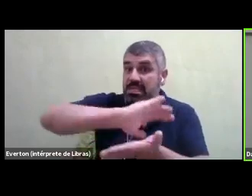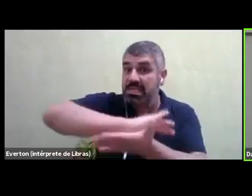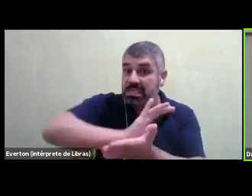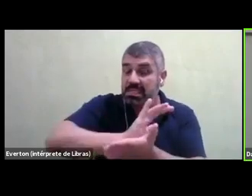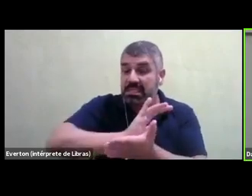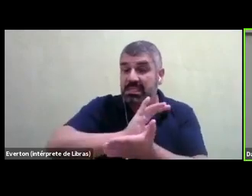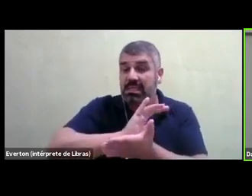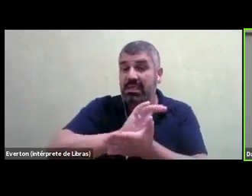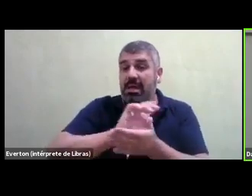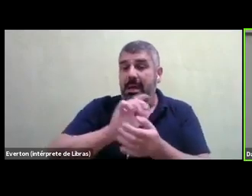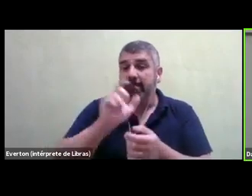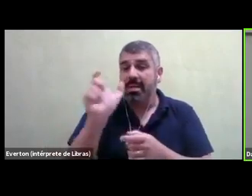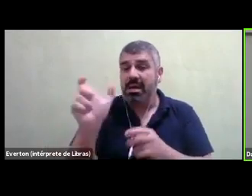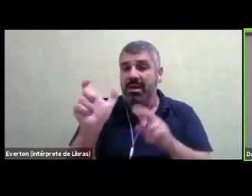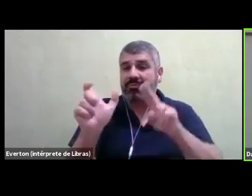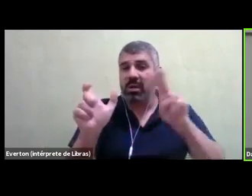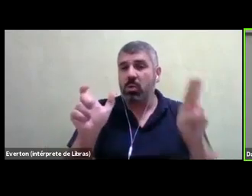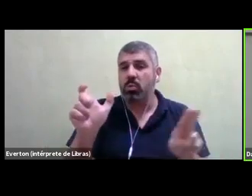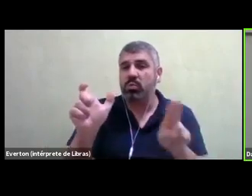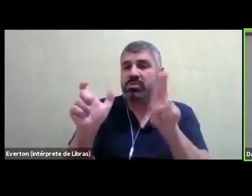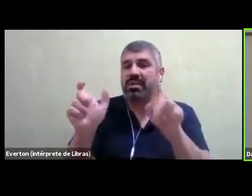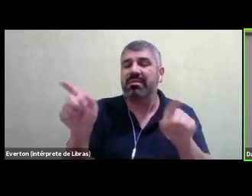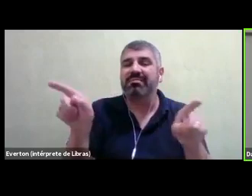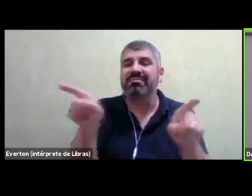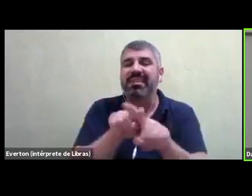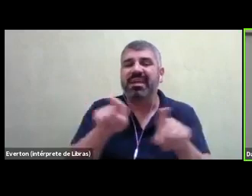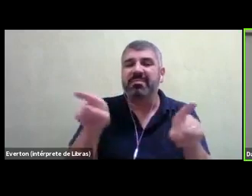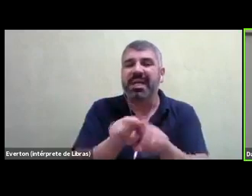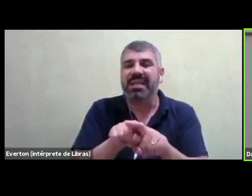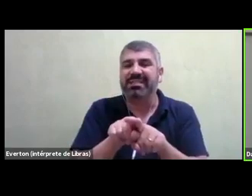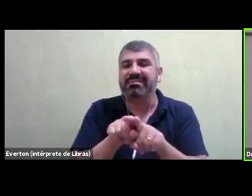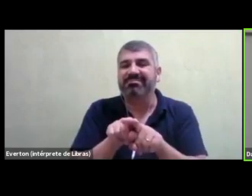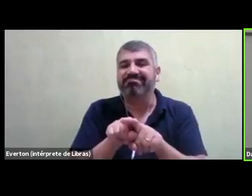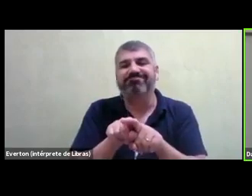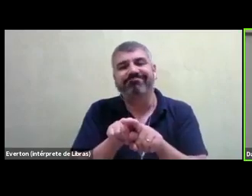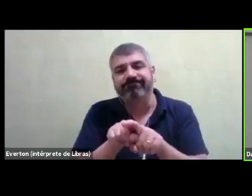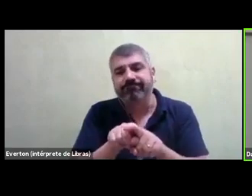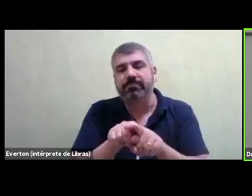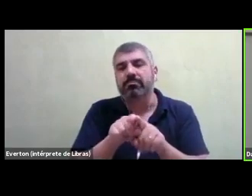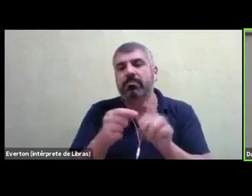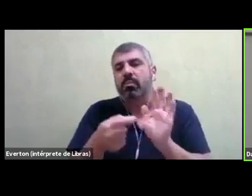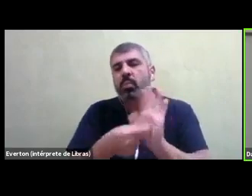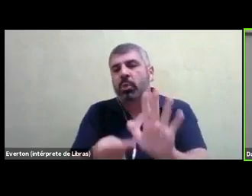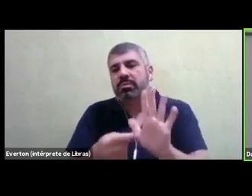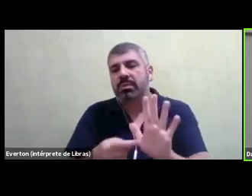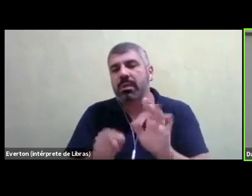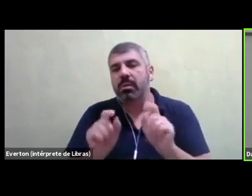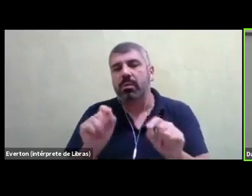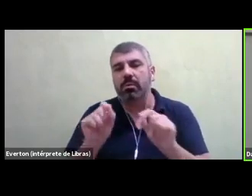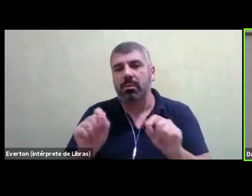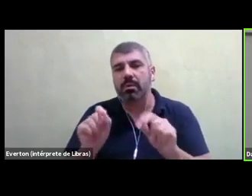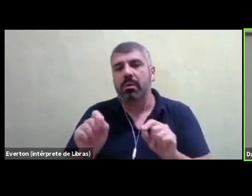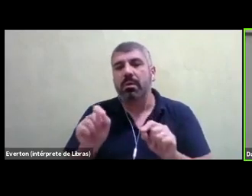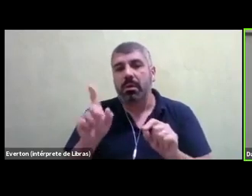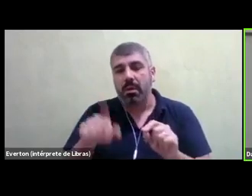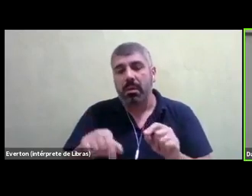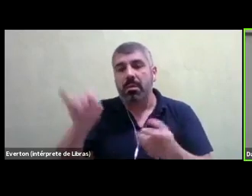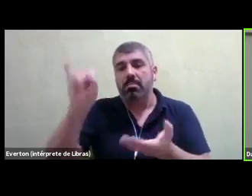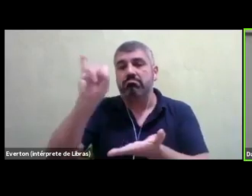sendo utilizado também para diferenciar daqueles que seriam